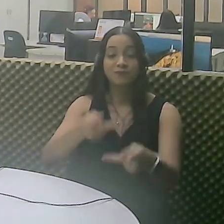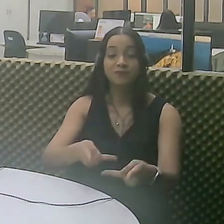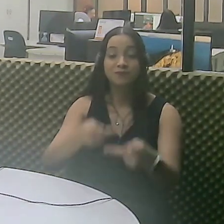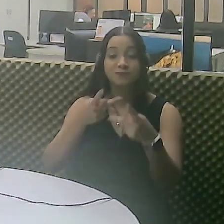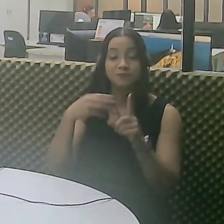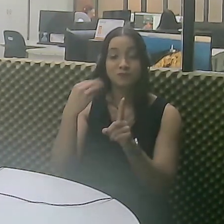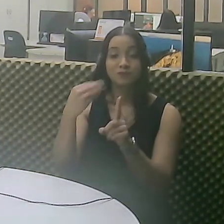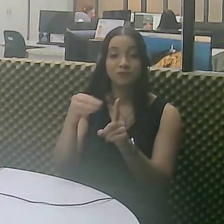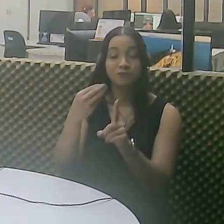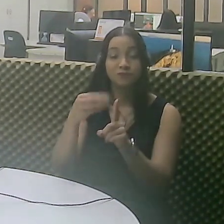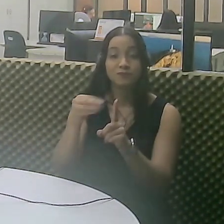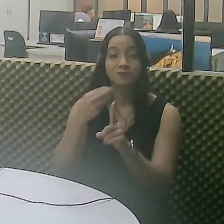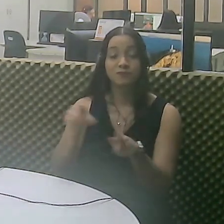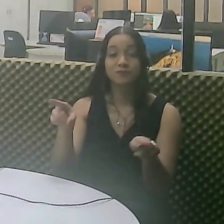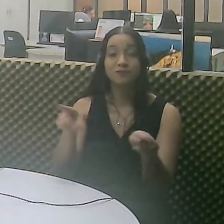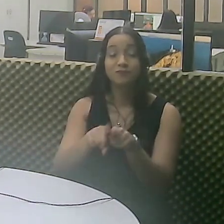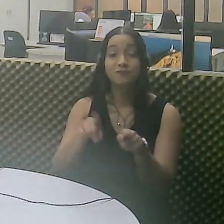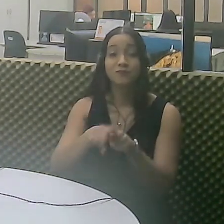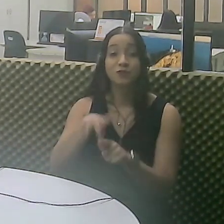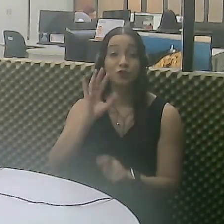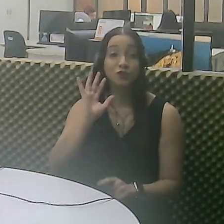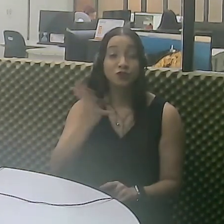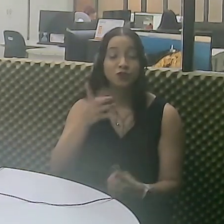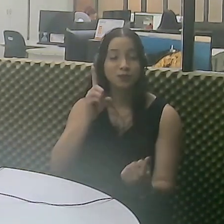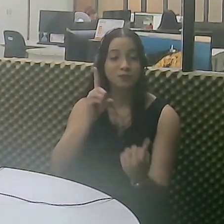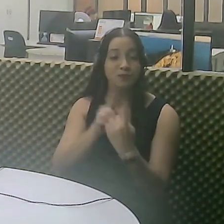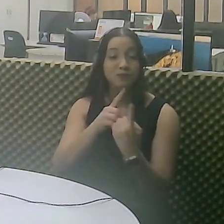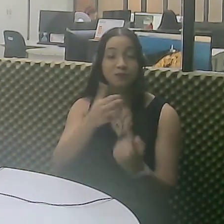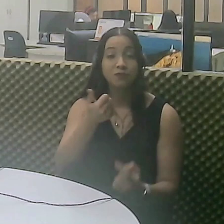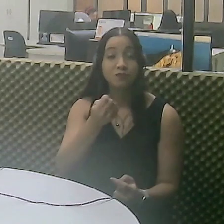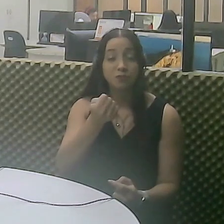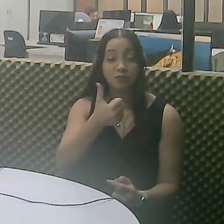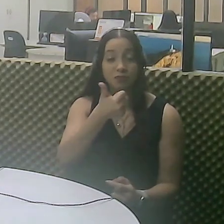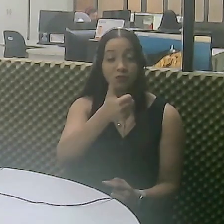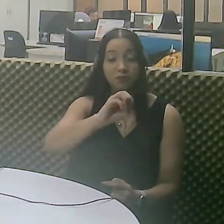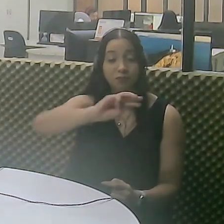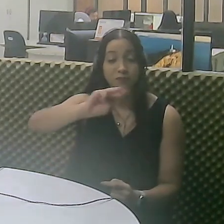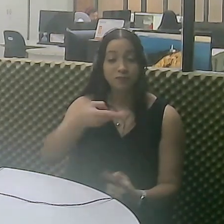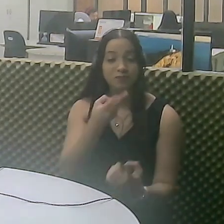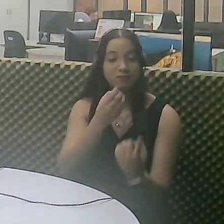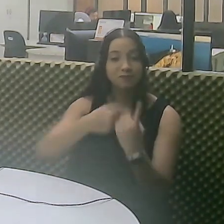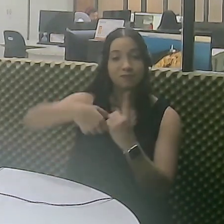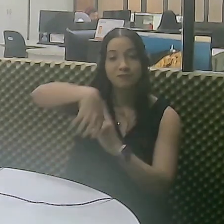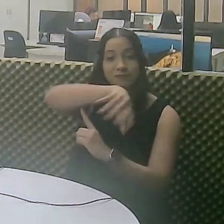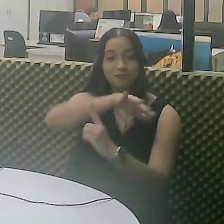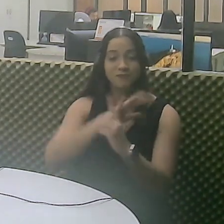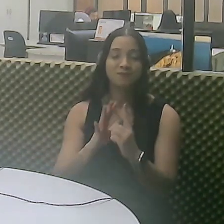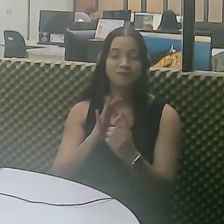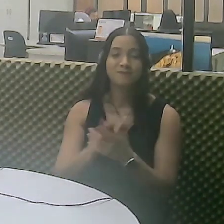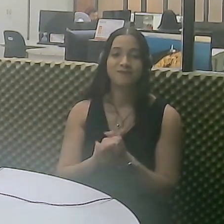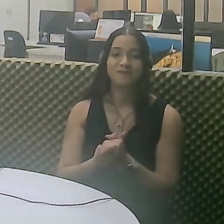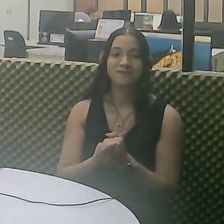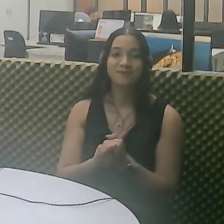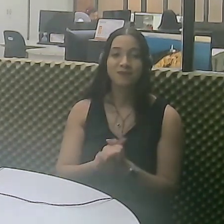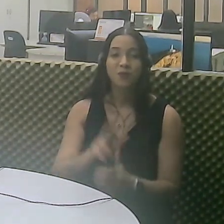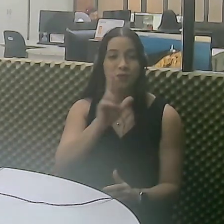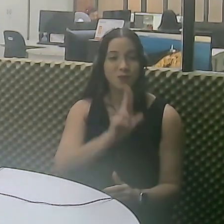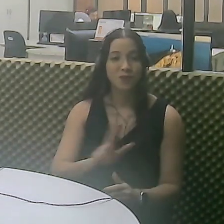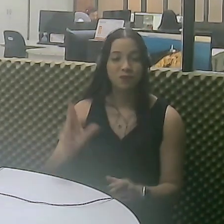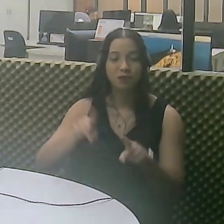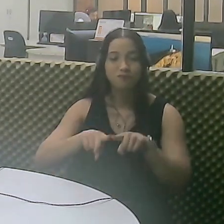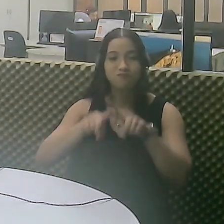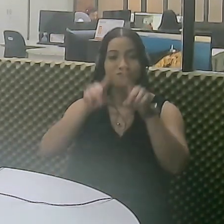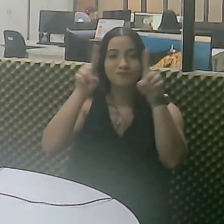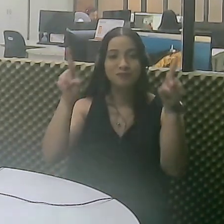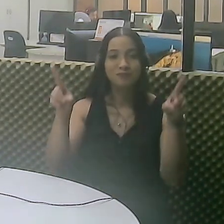em abrigos para moradores de rua e já realizamos quase 10 milhões de atendimentos sociais. Uberlândia tem um